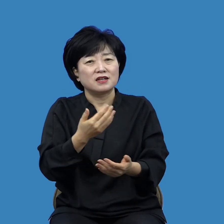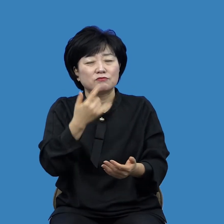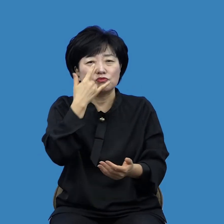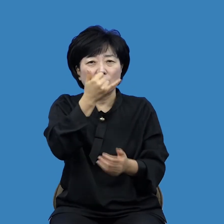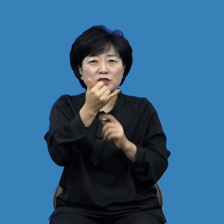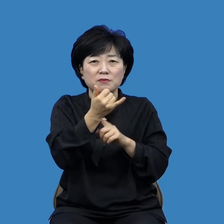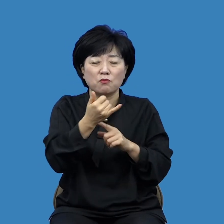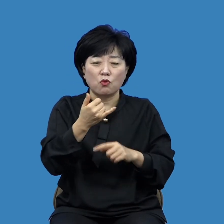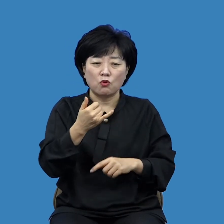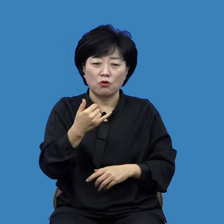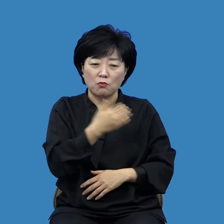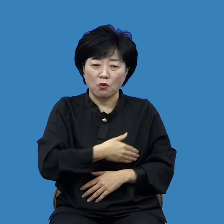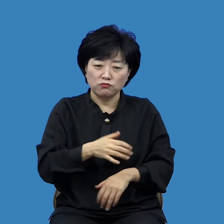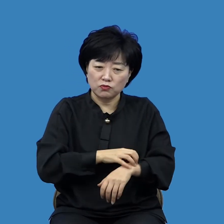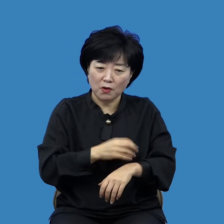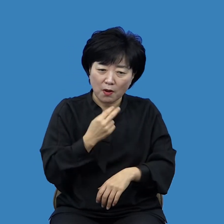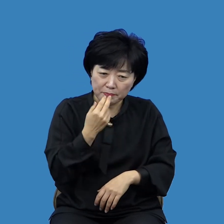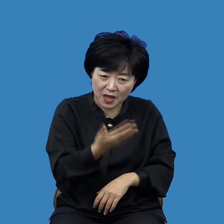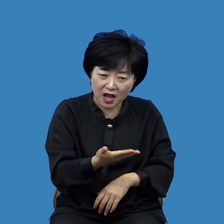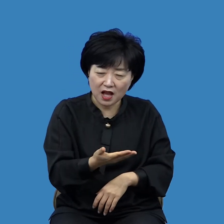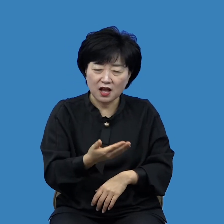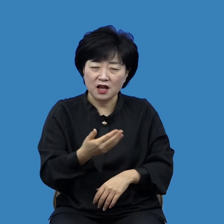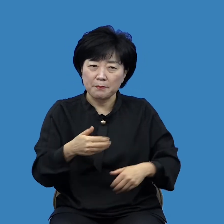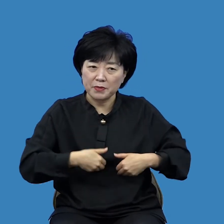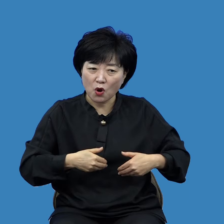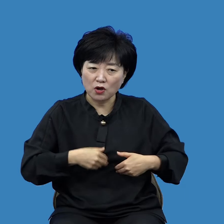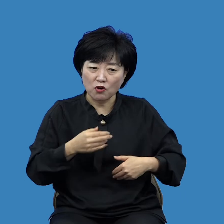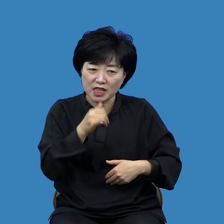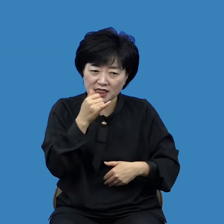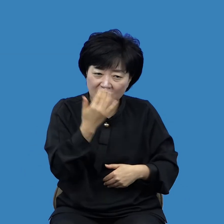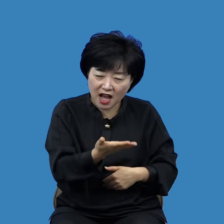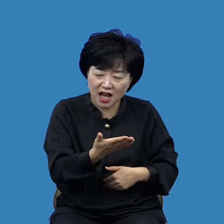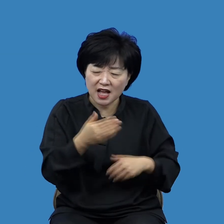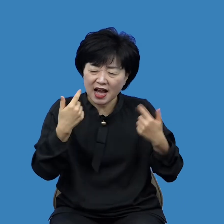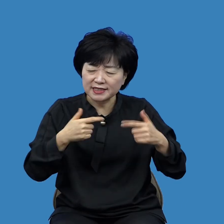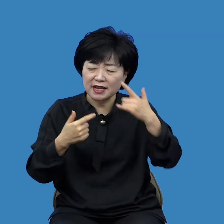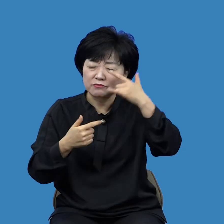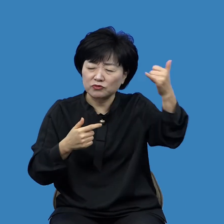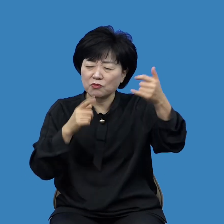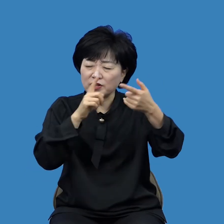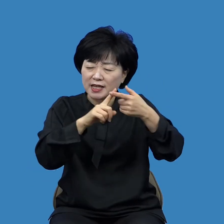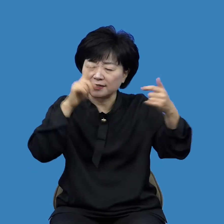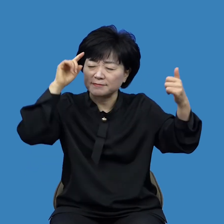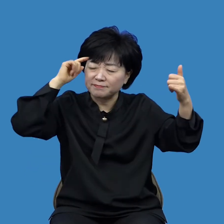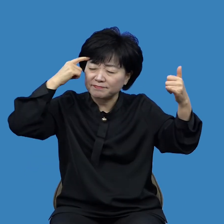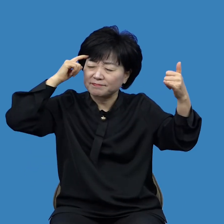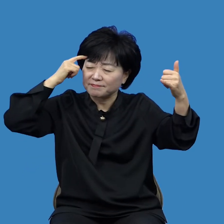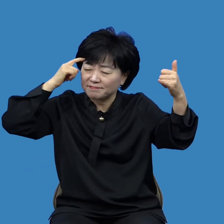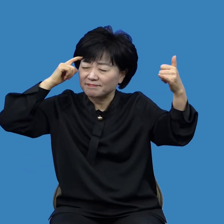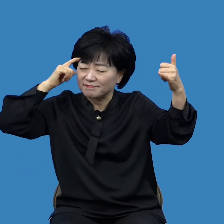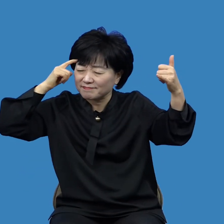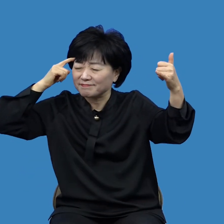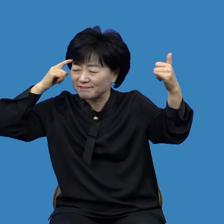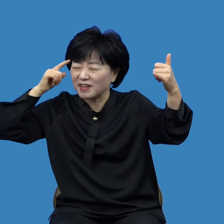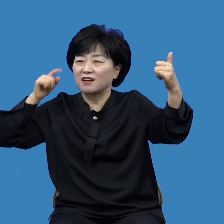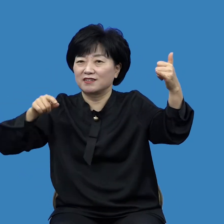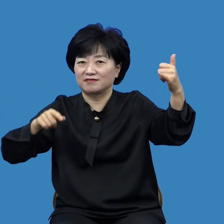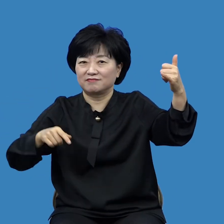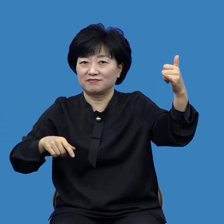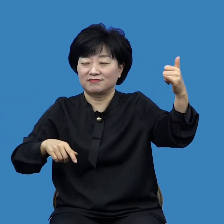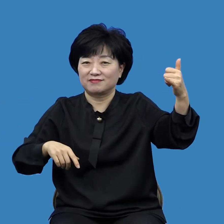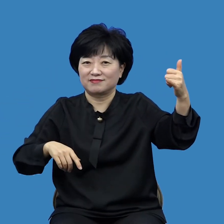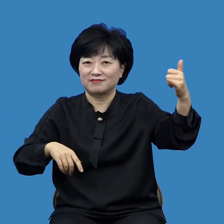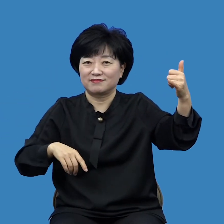뭐예요? 공경하는 거예요. 근데 그렇지 않고 평상시엔 부모님에 대한 생각이 하나도 없어. 그냥 지 사는데 바빠가지고서 바쁘게 막 살다가 부모님이